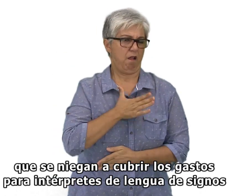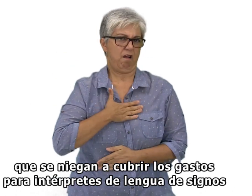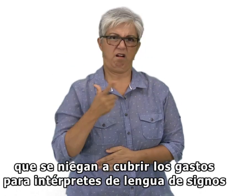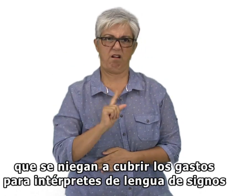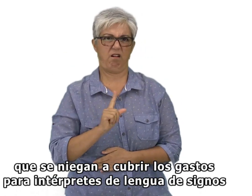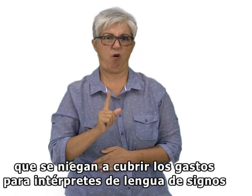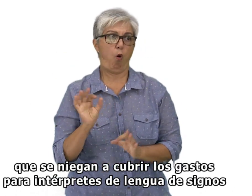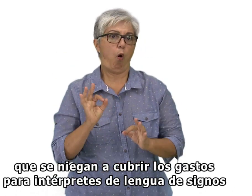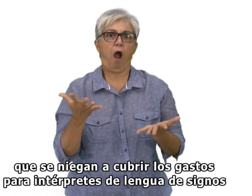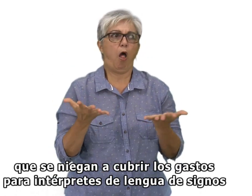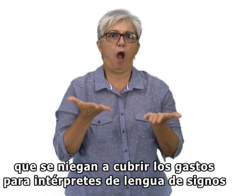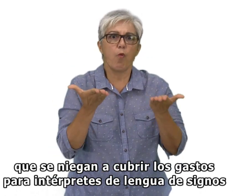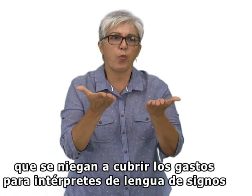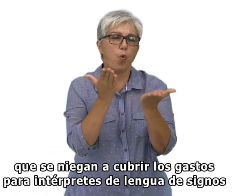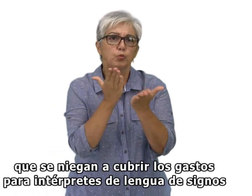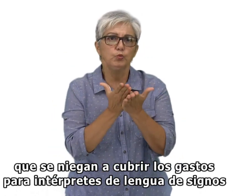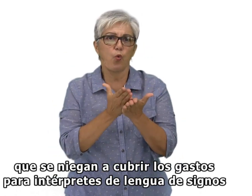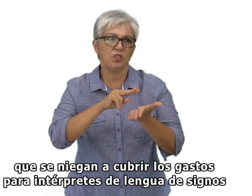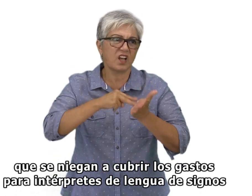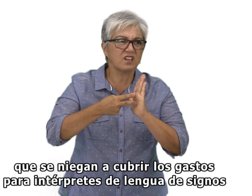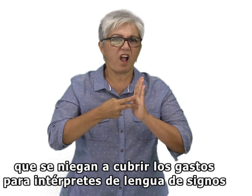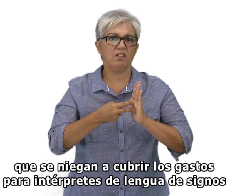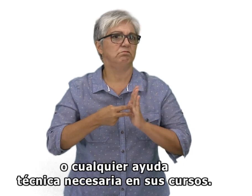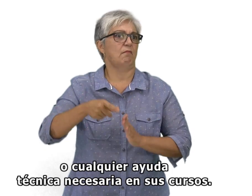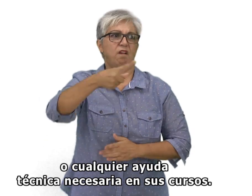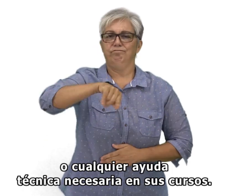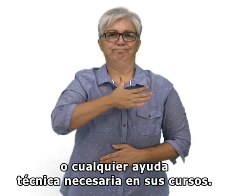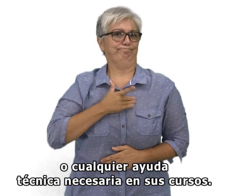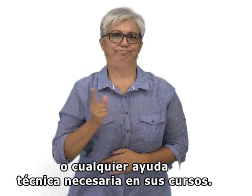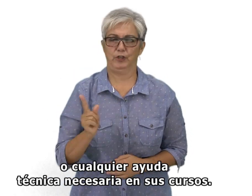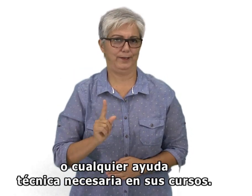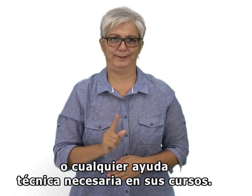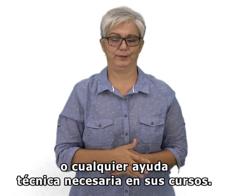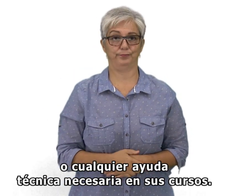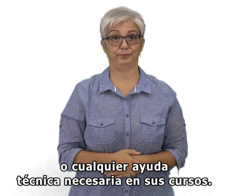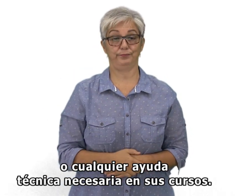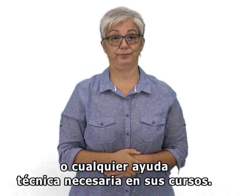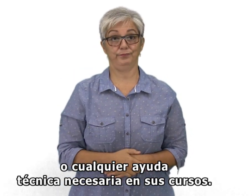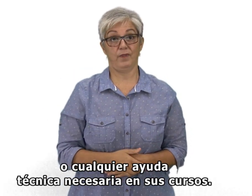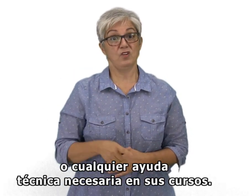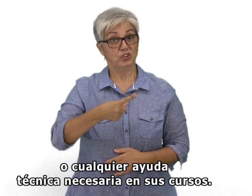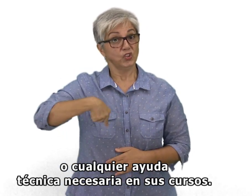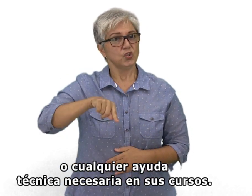cubrir los gastos para intérpretes de lengua de signos o cualquier ayuda técnica necesaria en sus cursos.